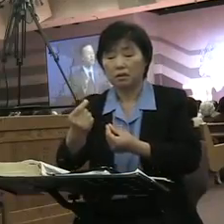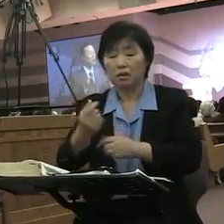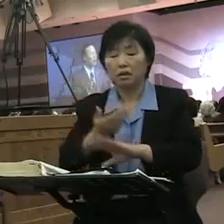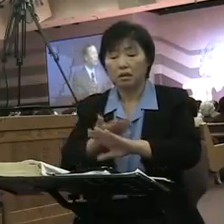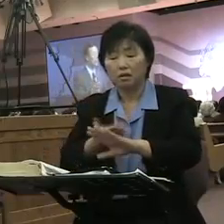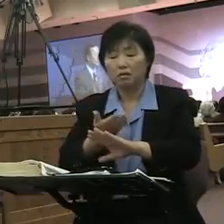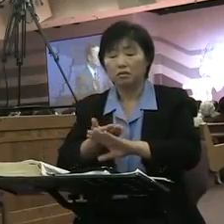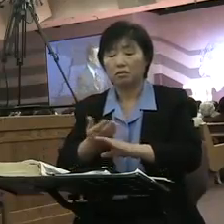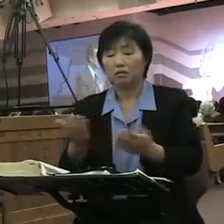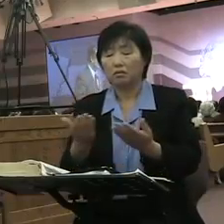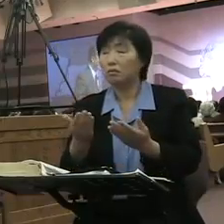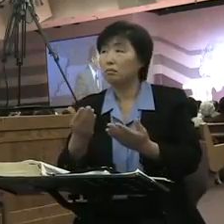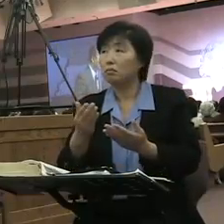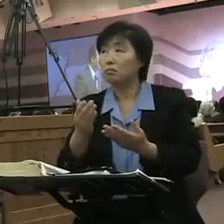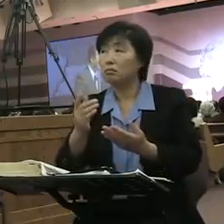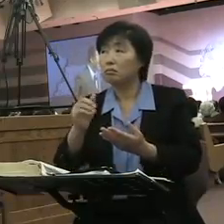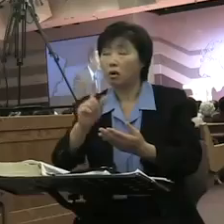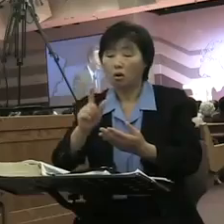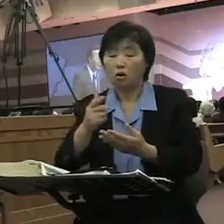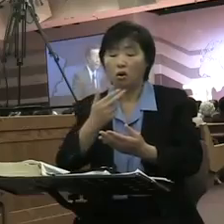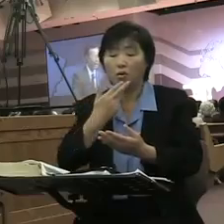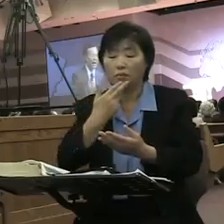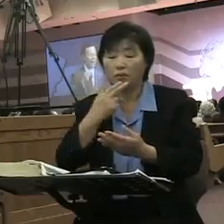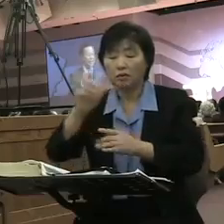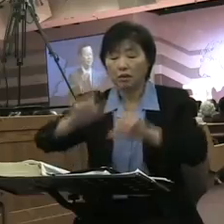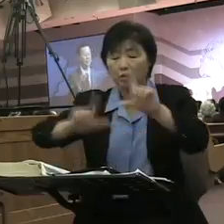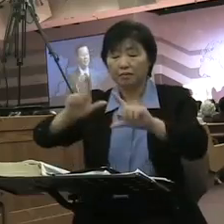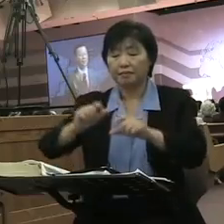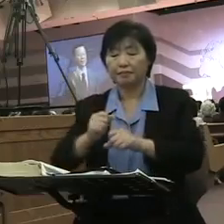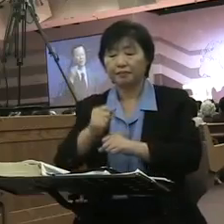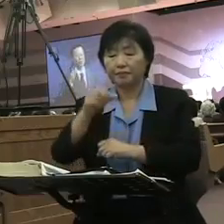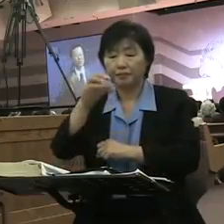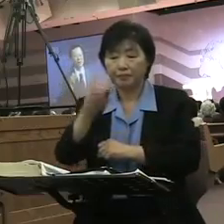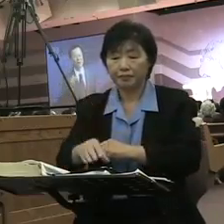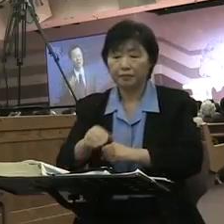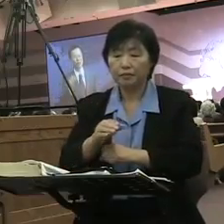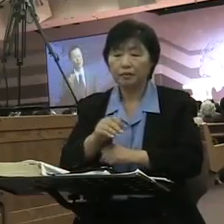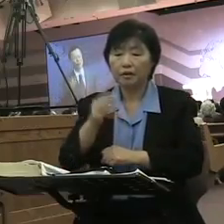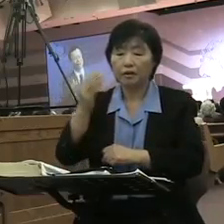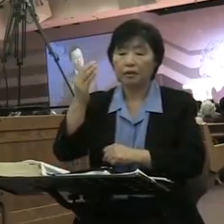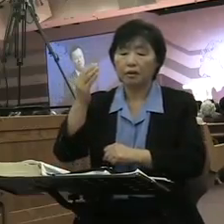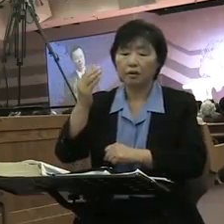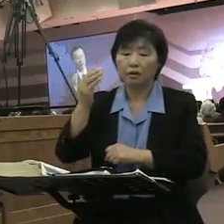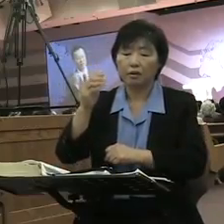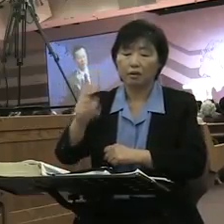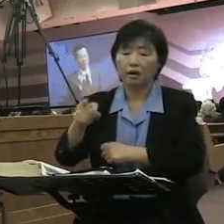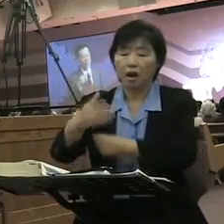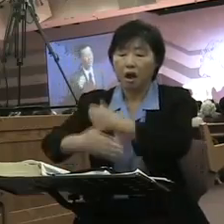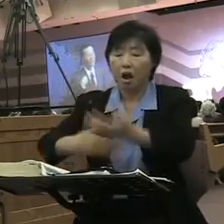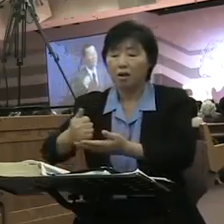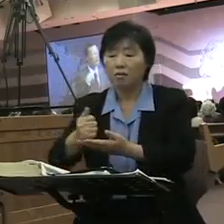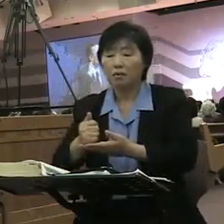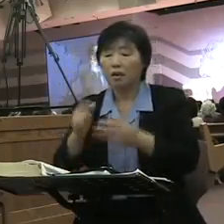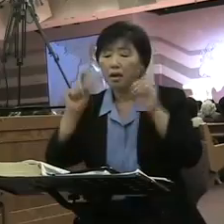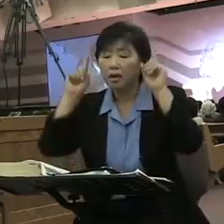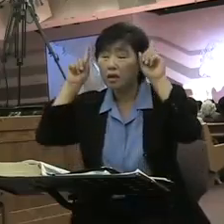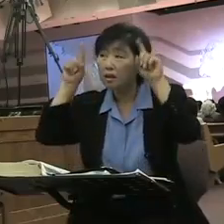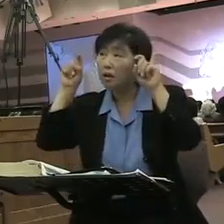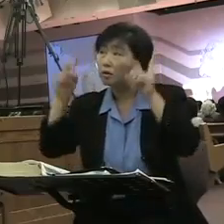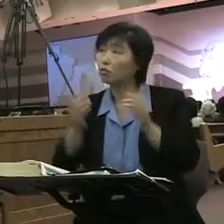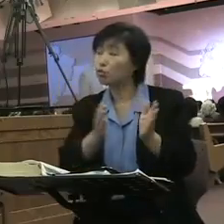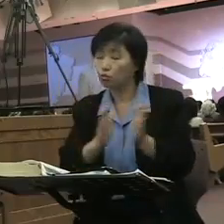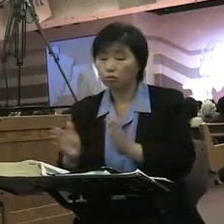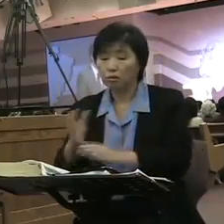다른 옵션이 없는 그러한 상황에서 그가 하나님이 친히 양을 준비하시리라, 이 대답은 그의